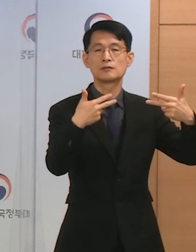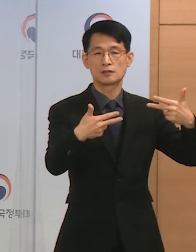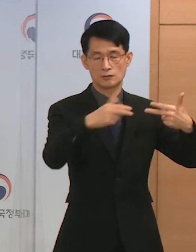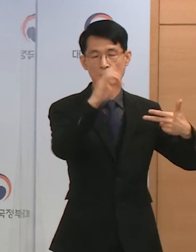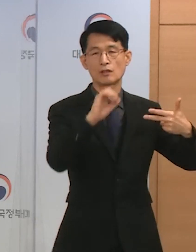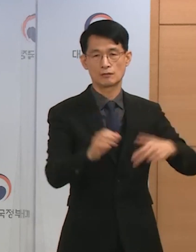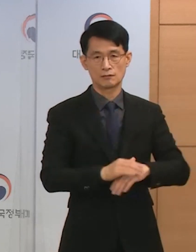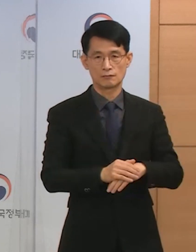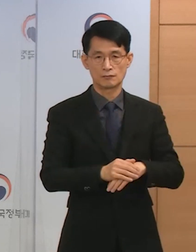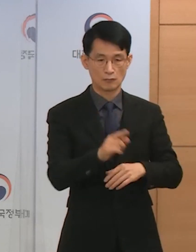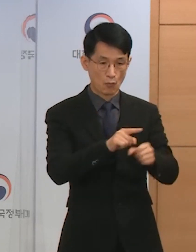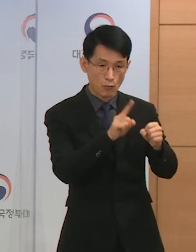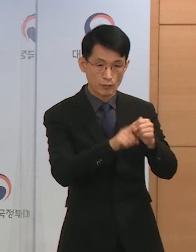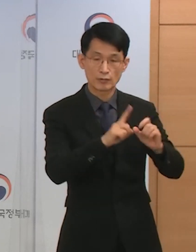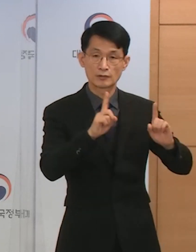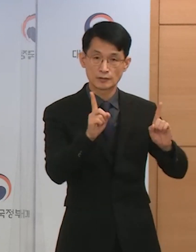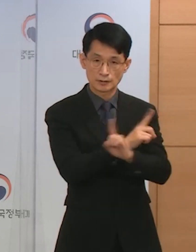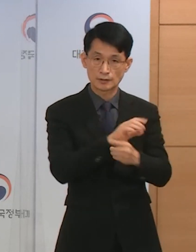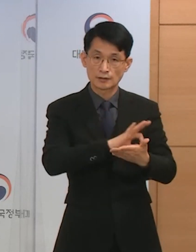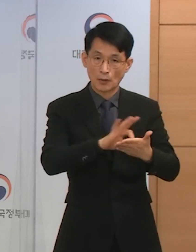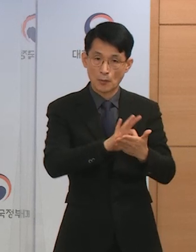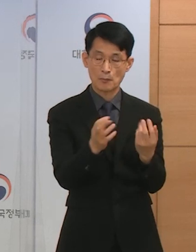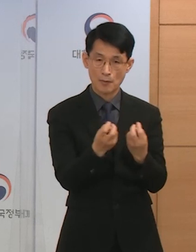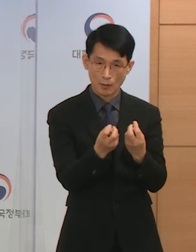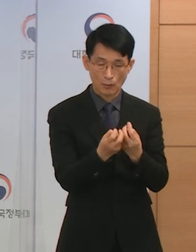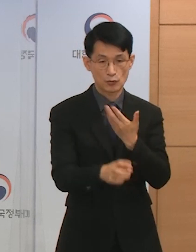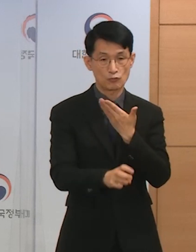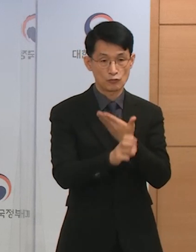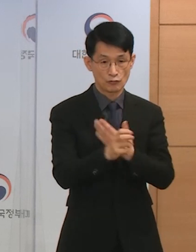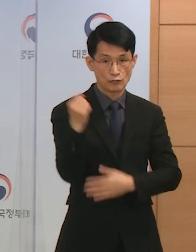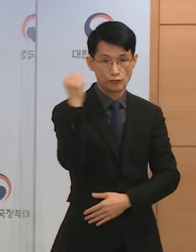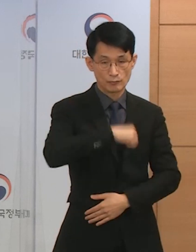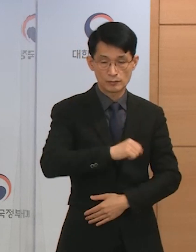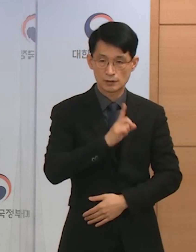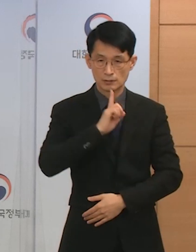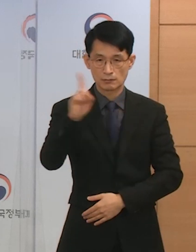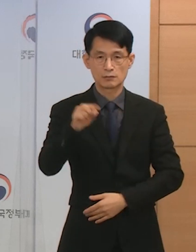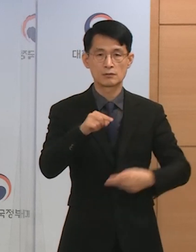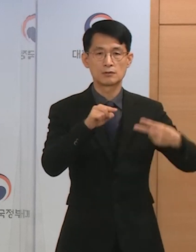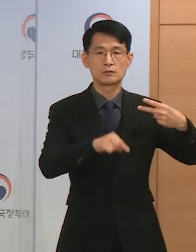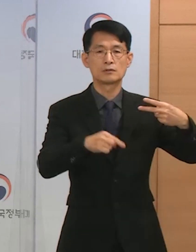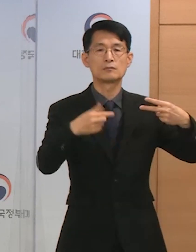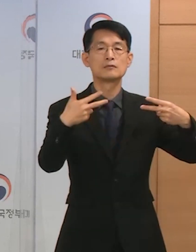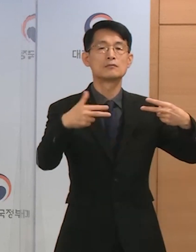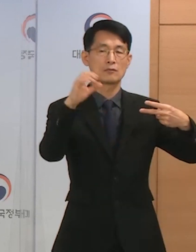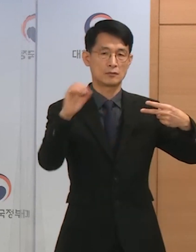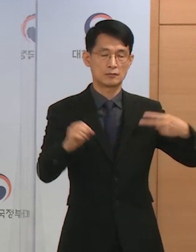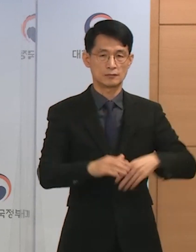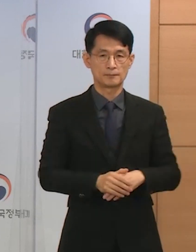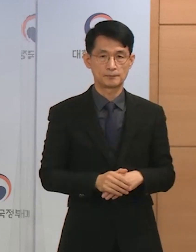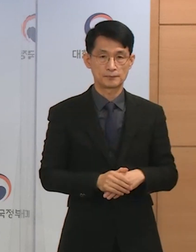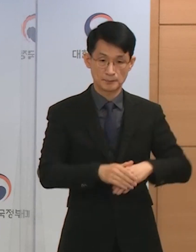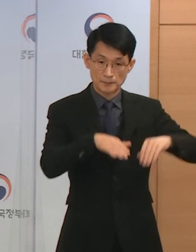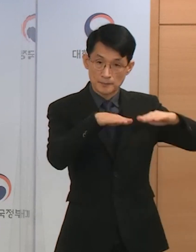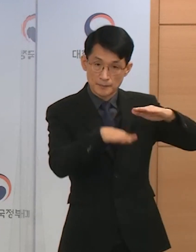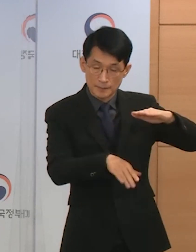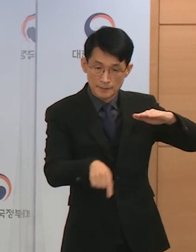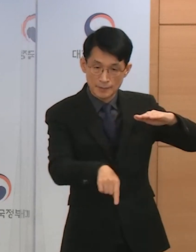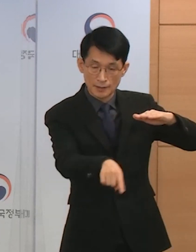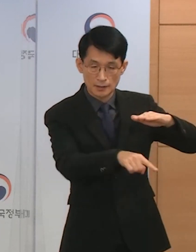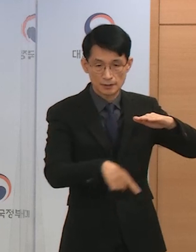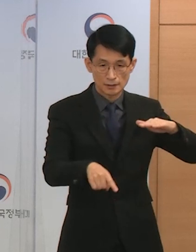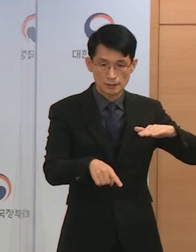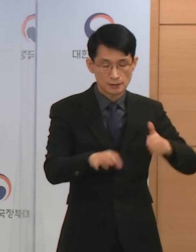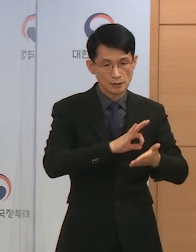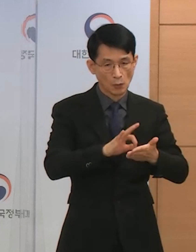7.7%, 용도 변경 활용 및 위반 건축물 신고 2.7%, 지하층 주택